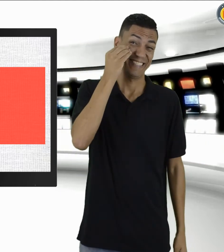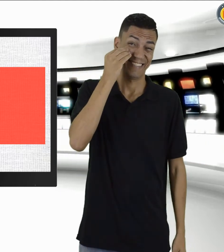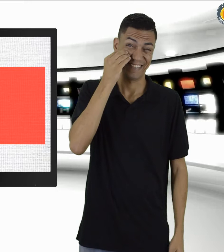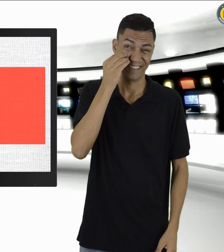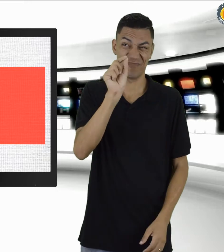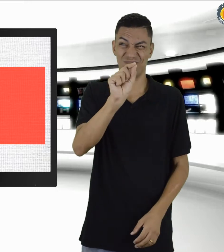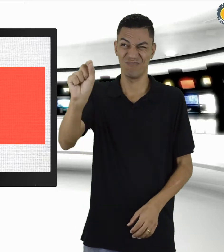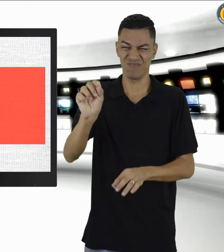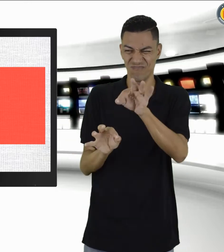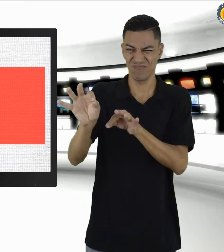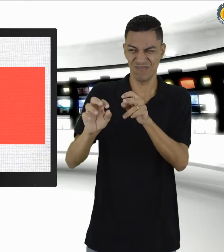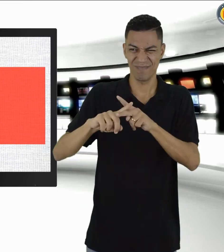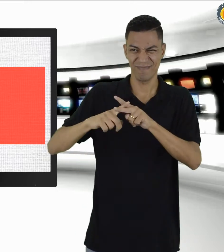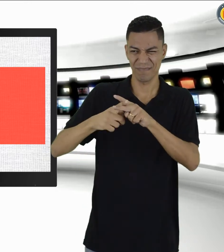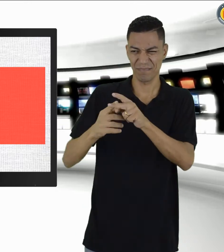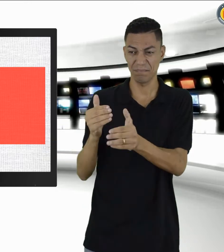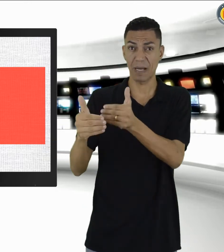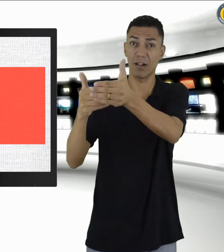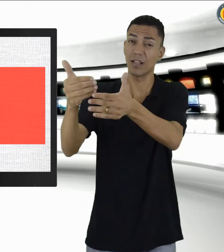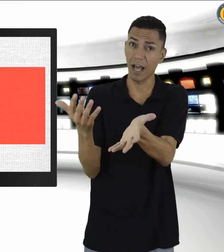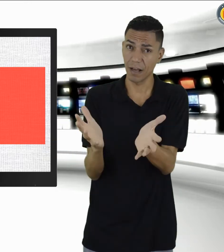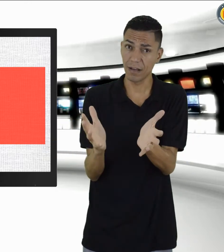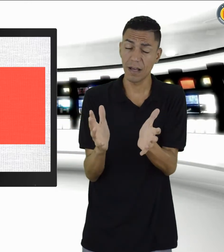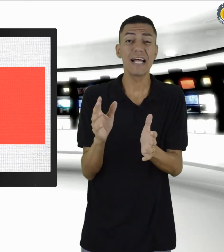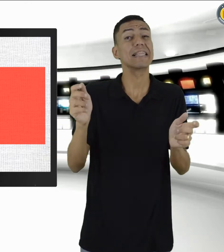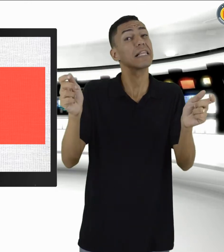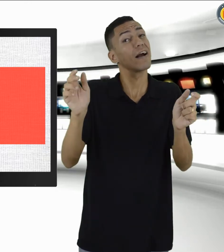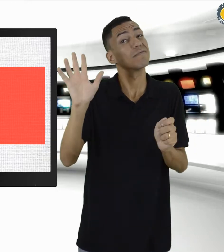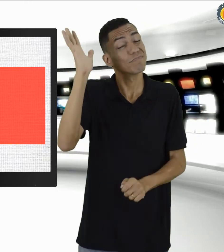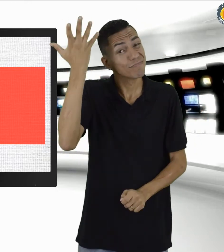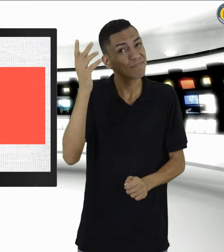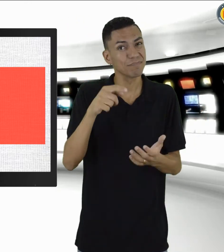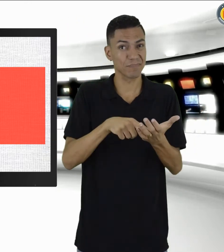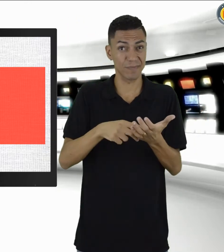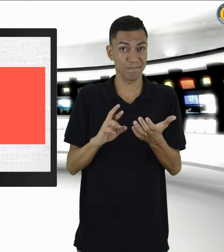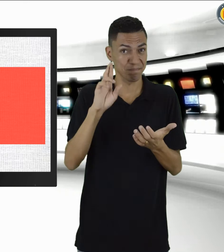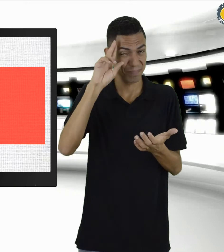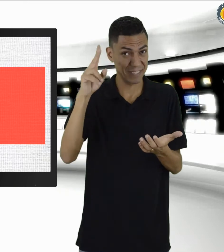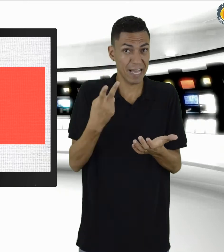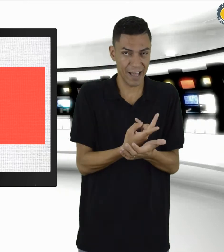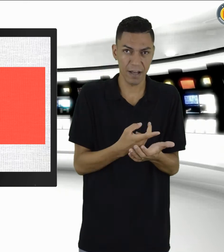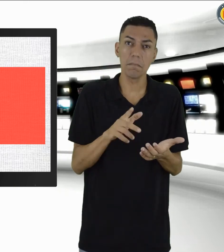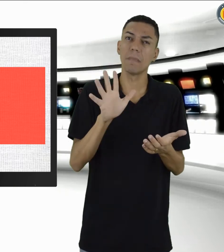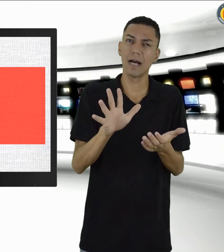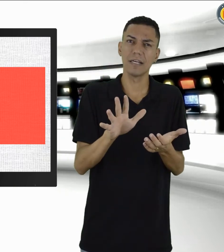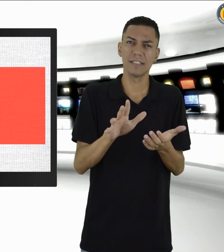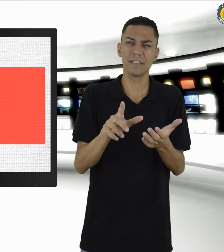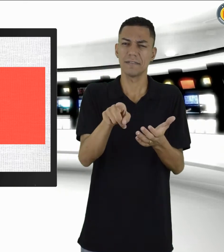No entanto, ele só verbaliza o objeto quando há 30% de certeza. O aparelho também vibra de acordo